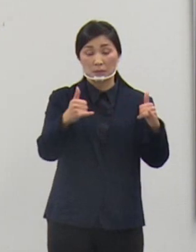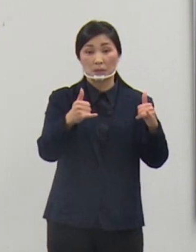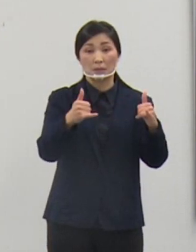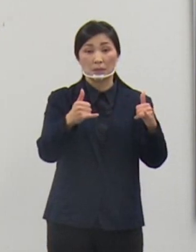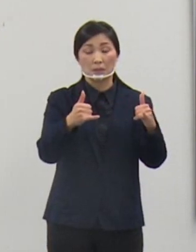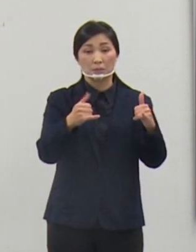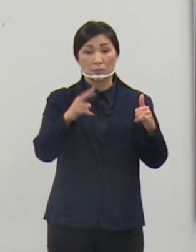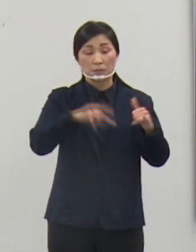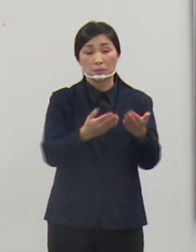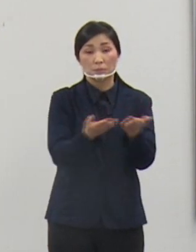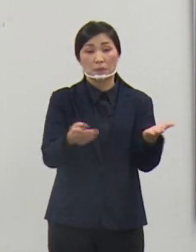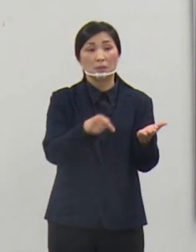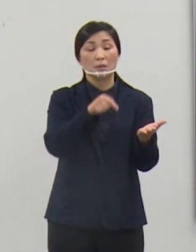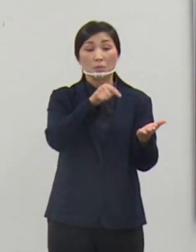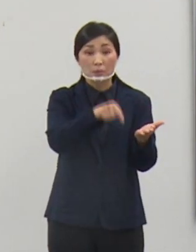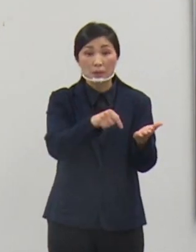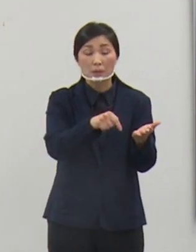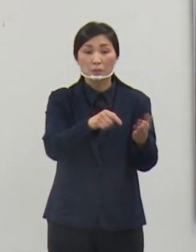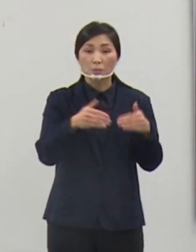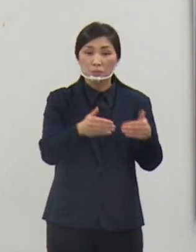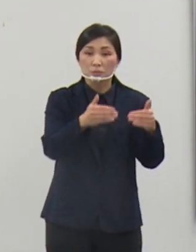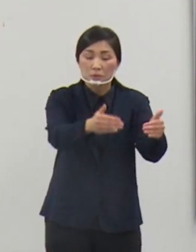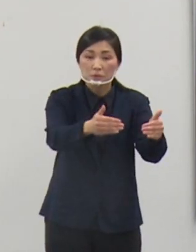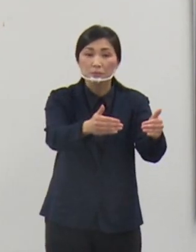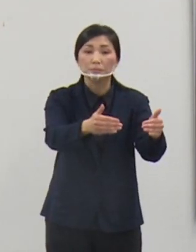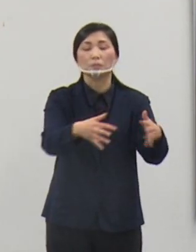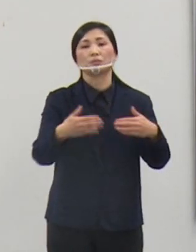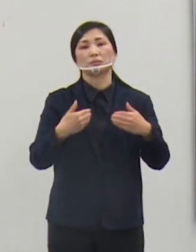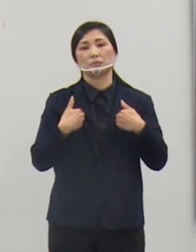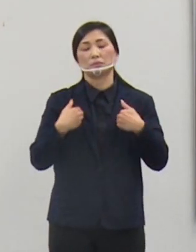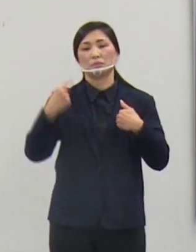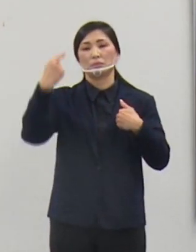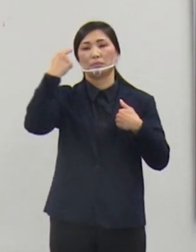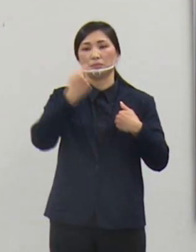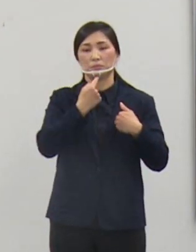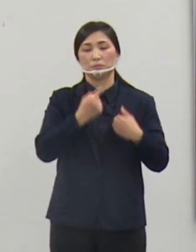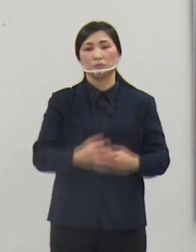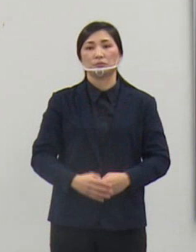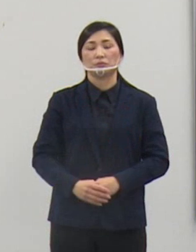染防止対策の推進ということを今後とも進めていきたいと思っております。